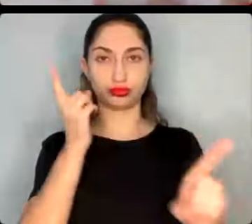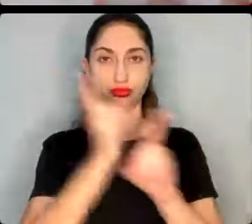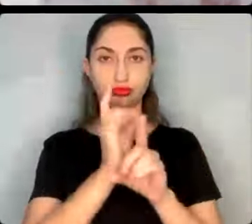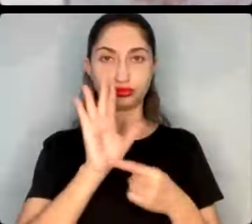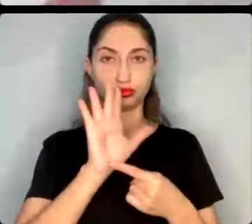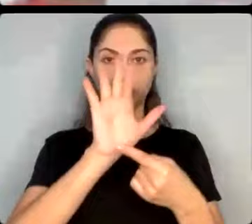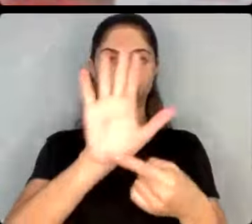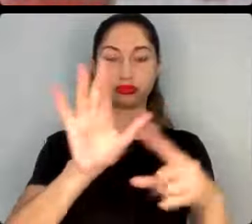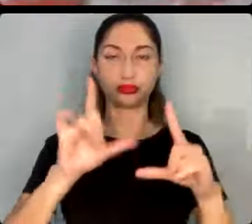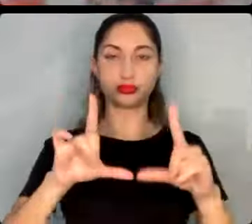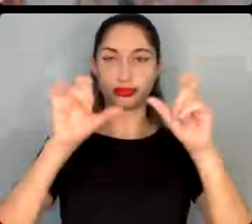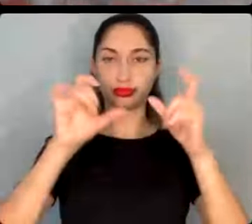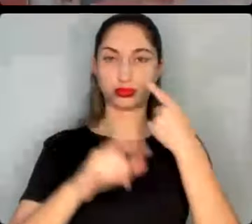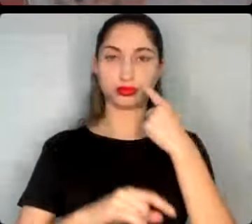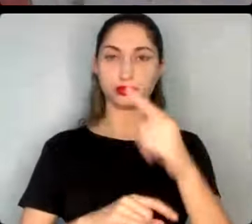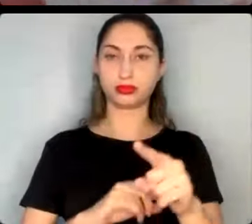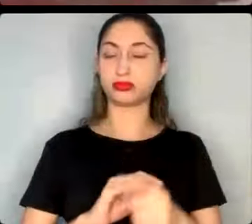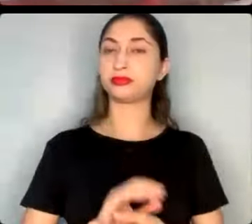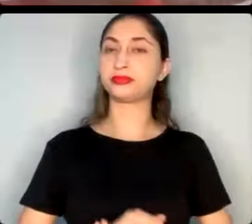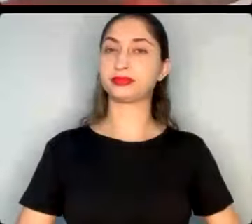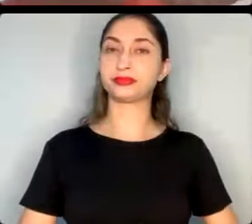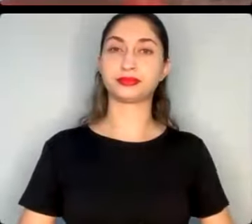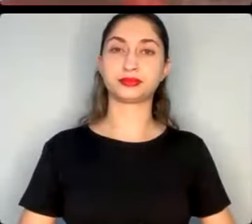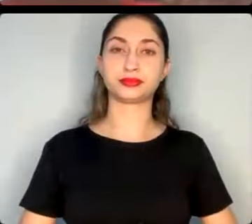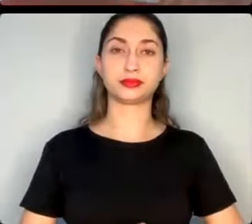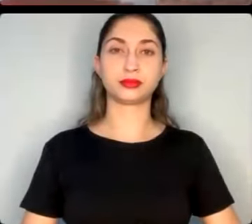Então, aqui nós vamos ter